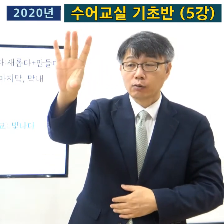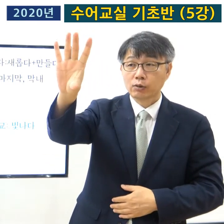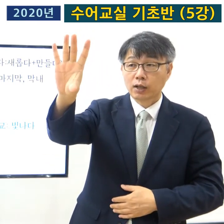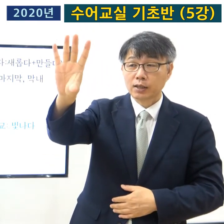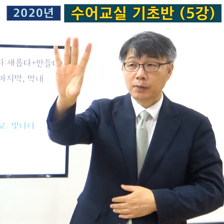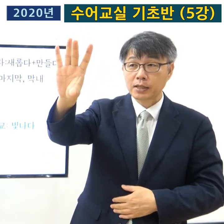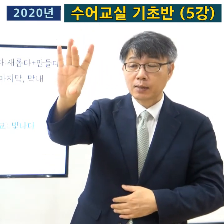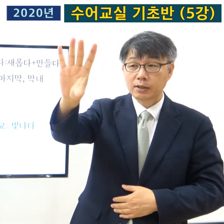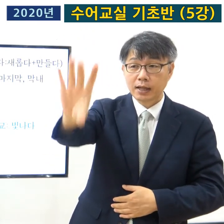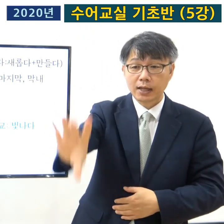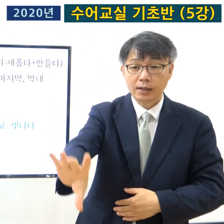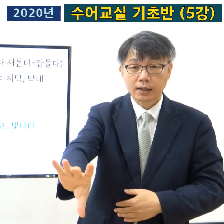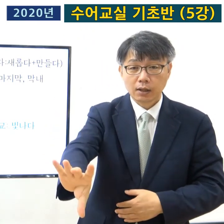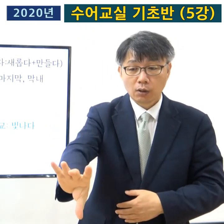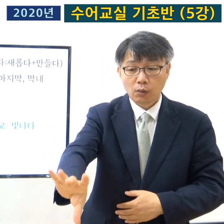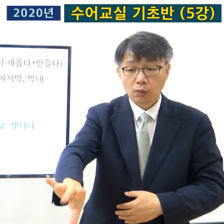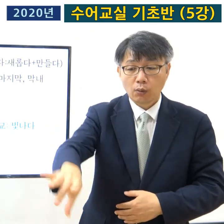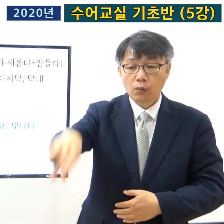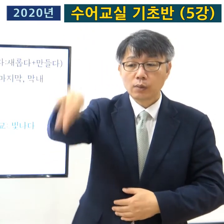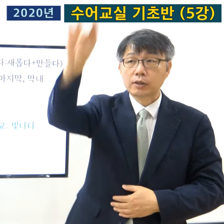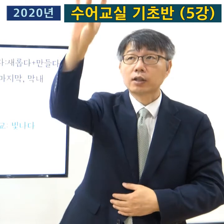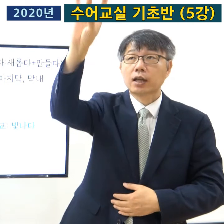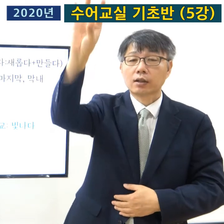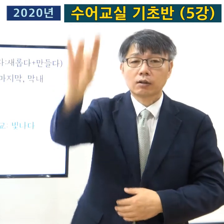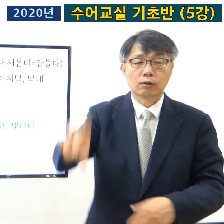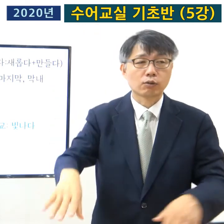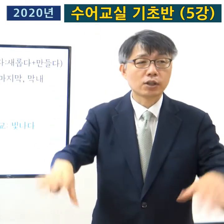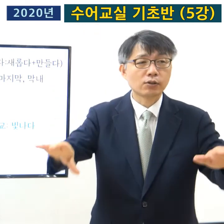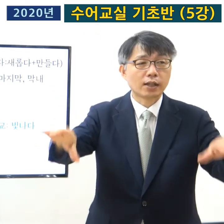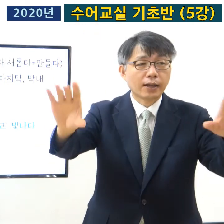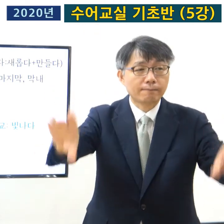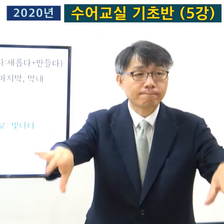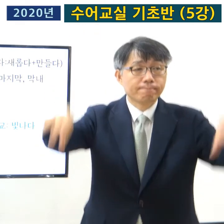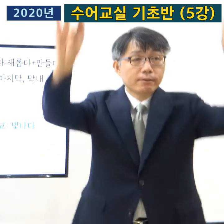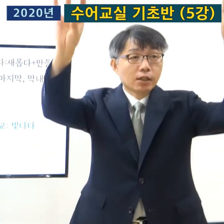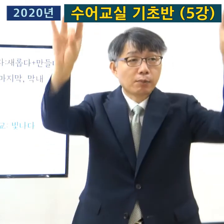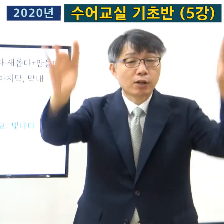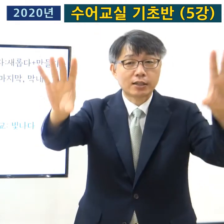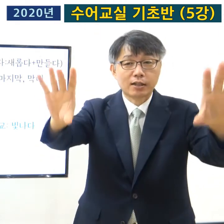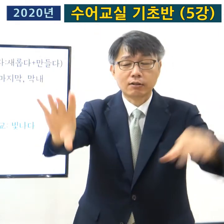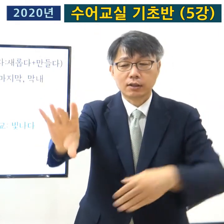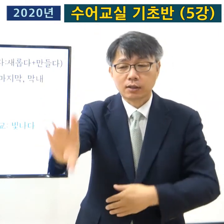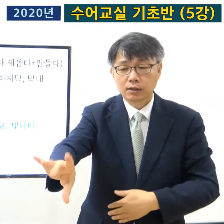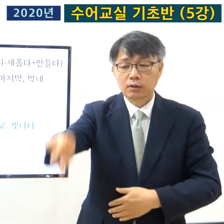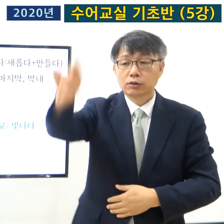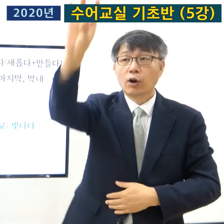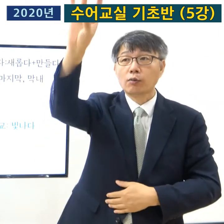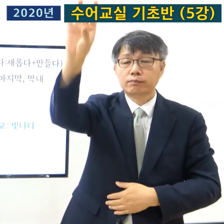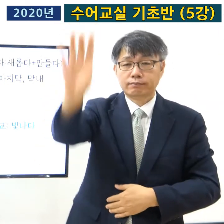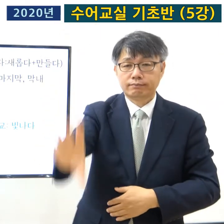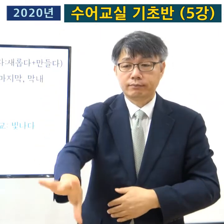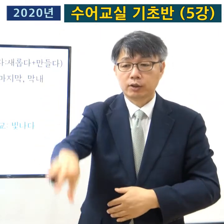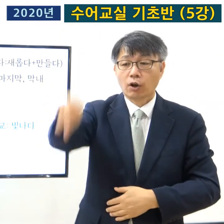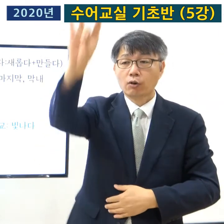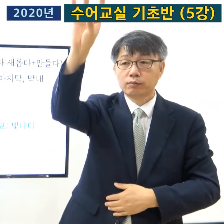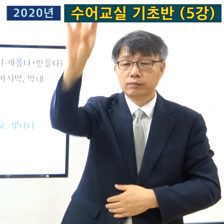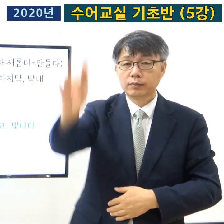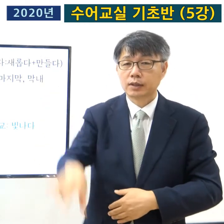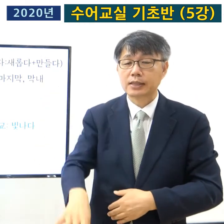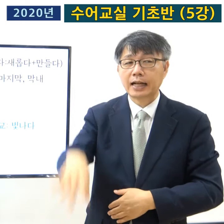손가락 첫 번째, 세 번째 올리면서 이렇게 우리 지휘할 때 이렇게 표현하잖아요. 처음, 시작하는